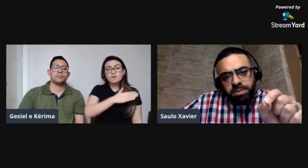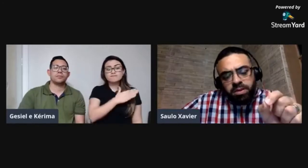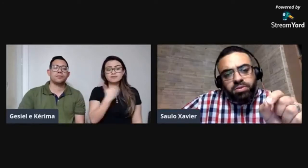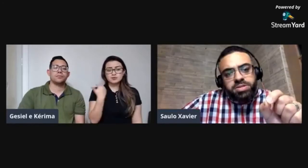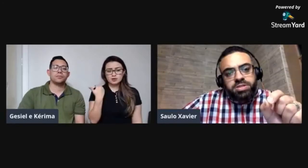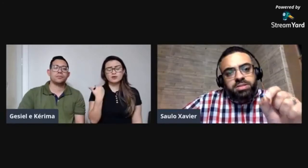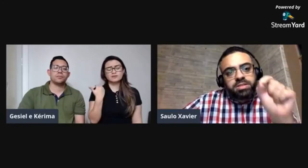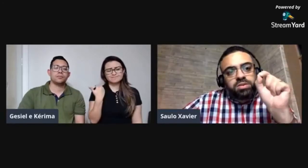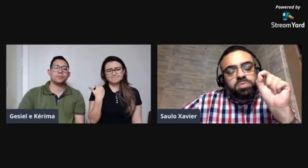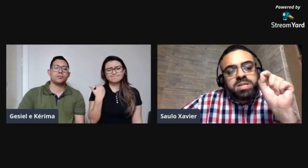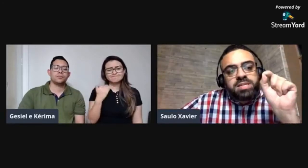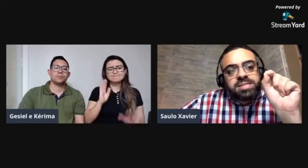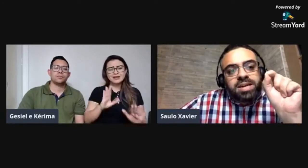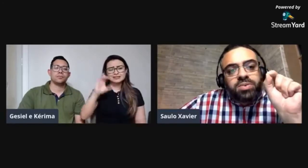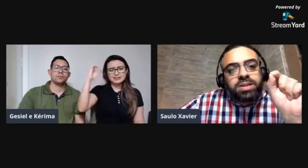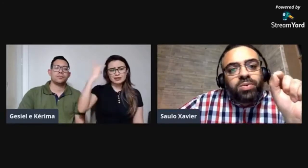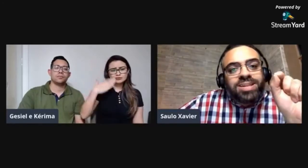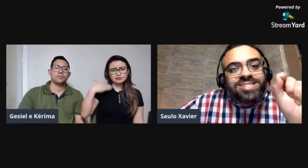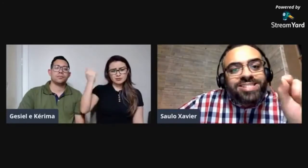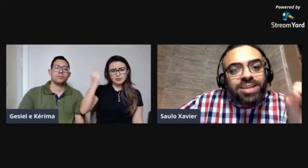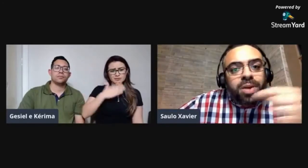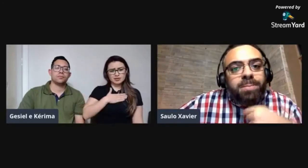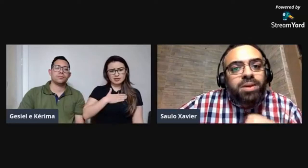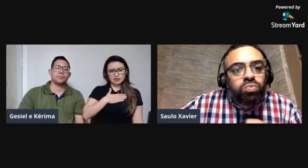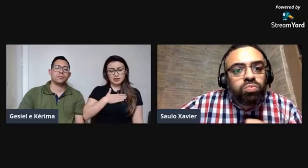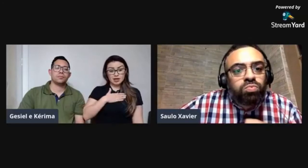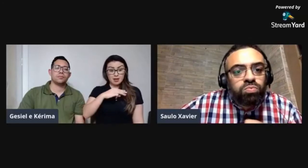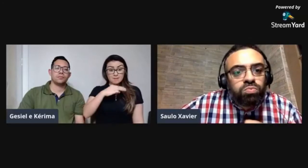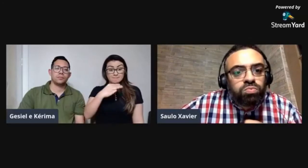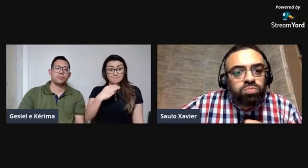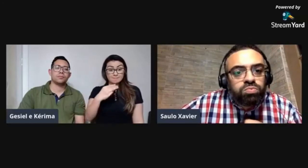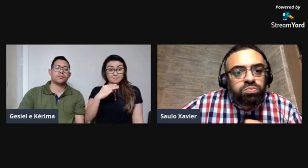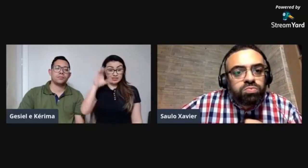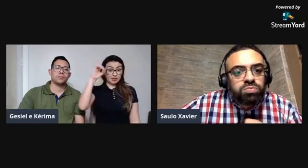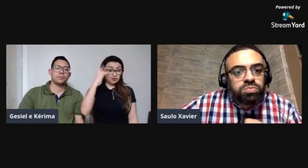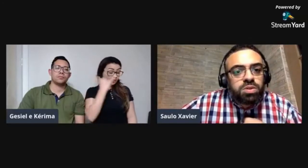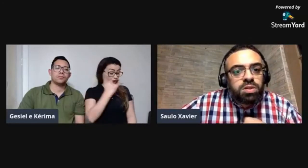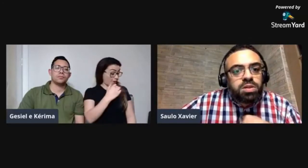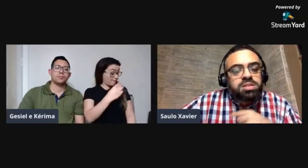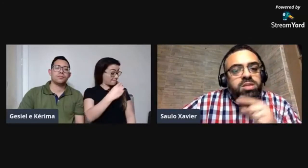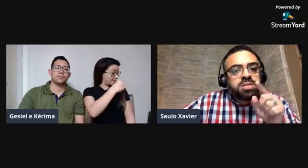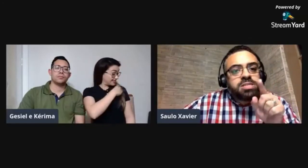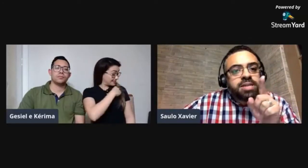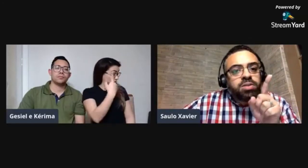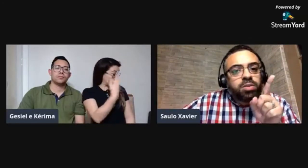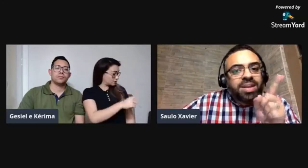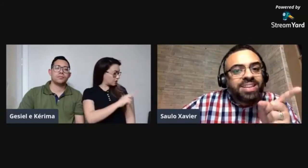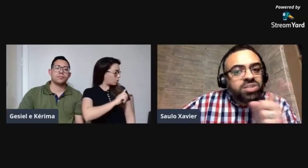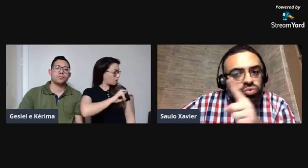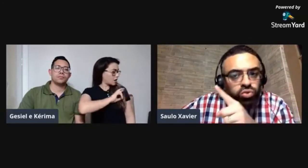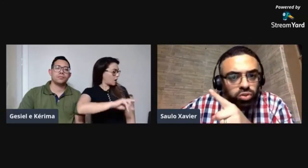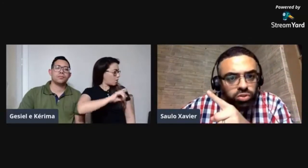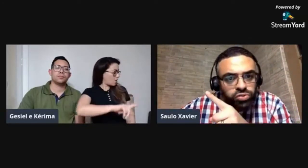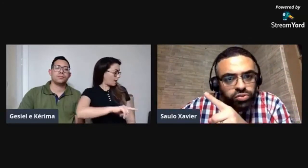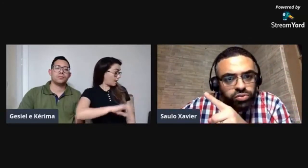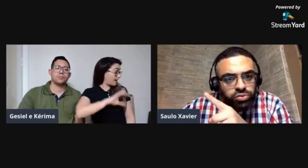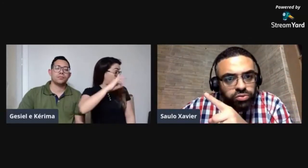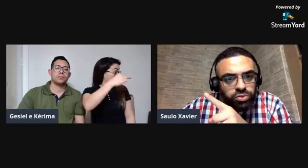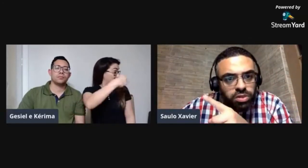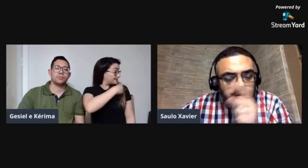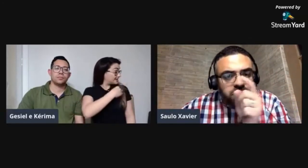Deus me pegou e disse: o ministério não é seu, é meu. E seu ministério não é de